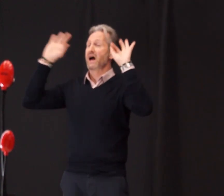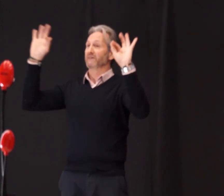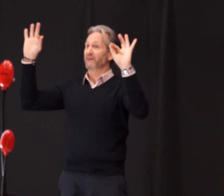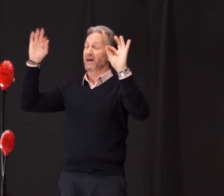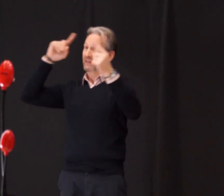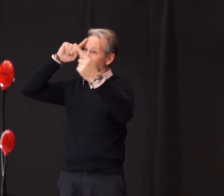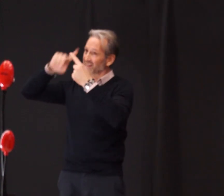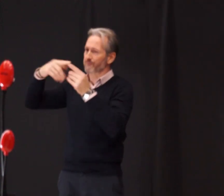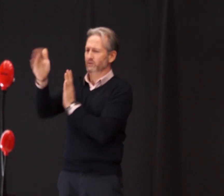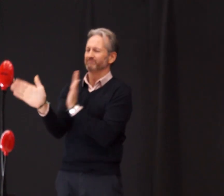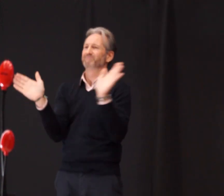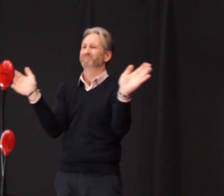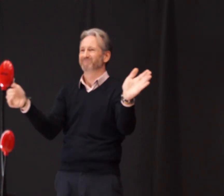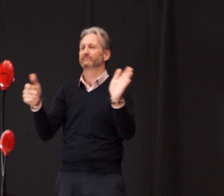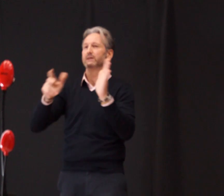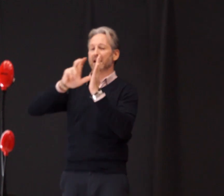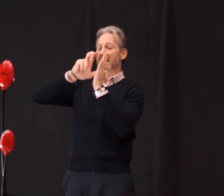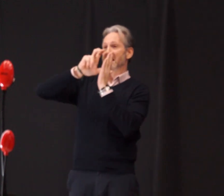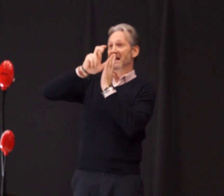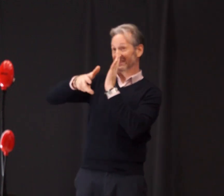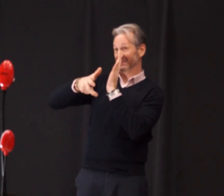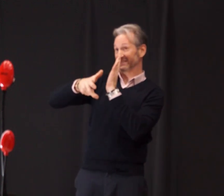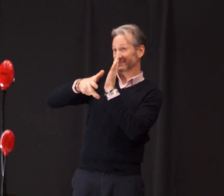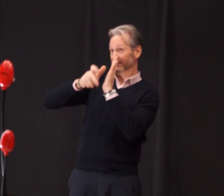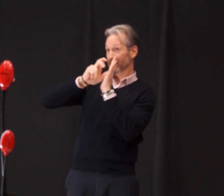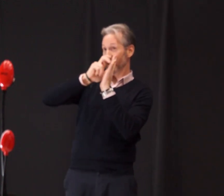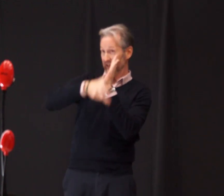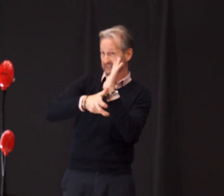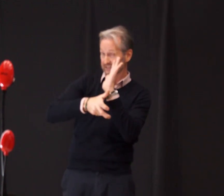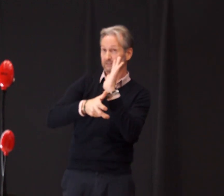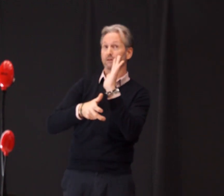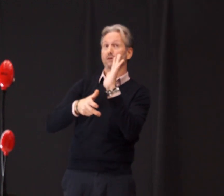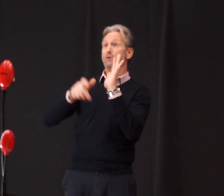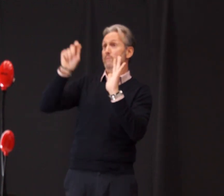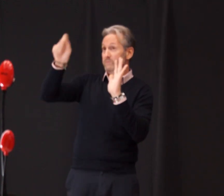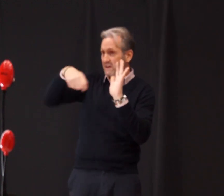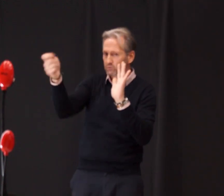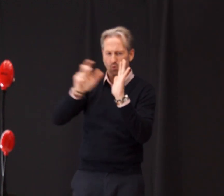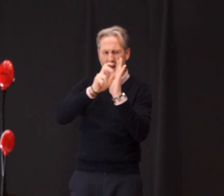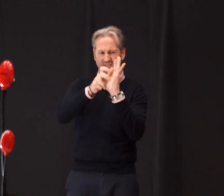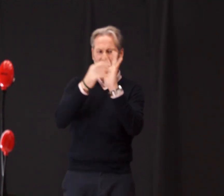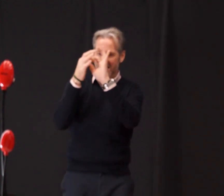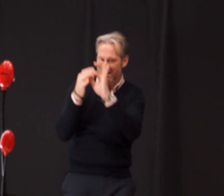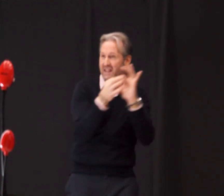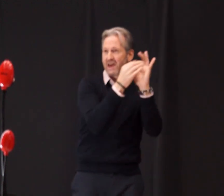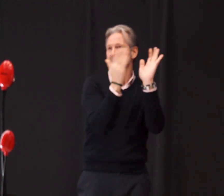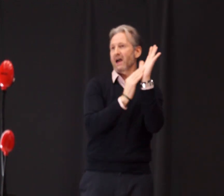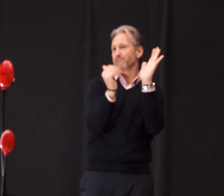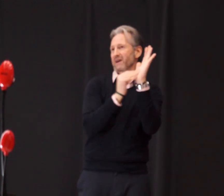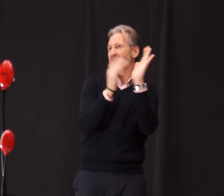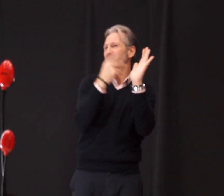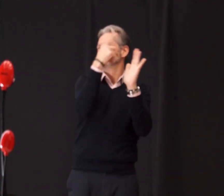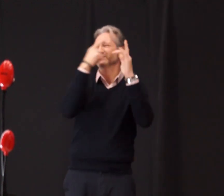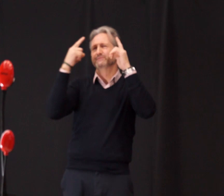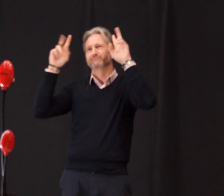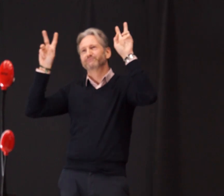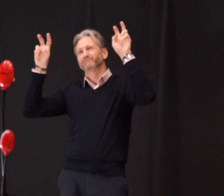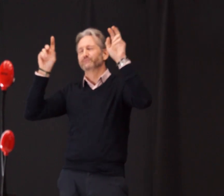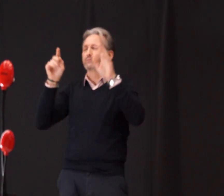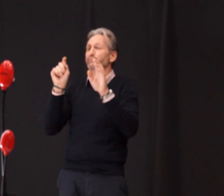peu concrètement comment on travaille avec la question des paramètres. Alors, quand on travaille sur la question du lexique, le lexique a